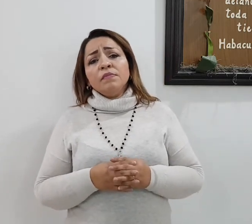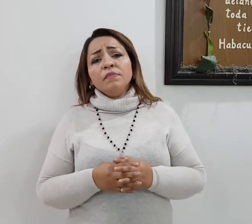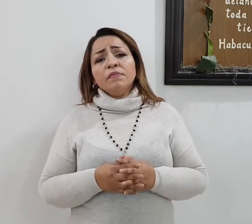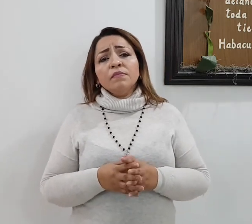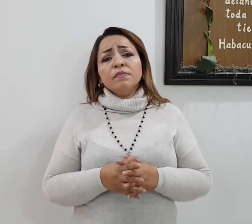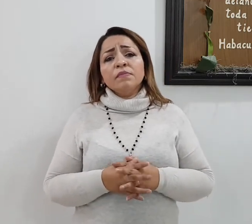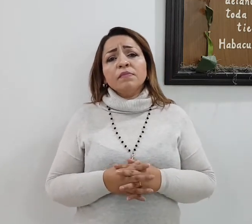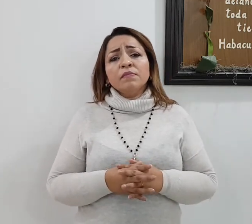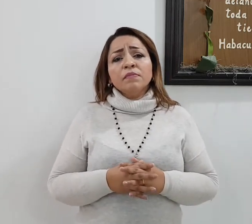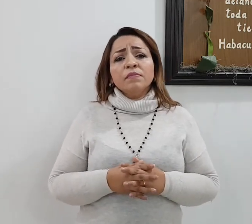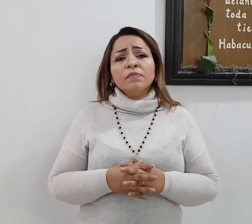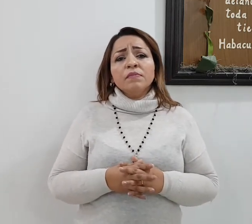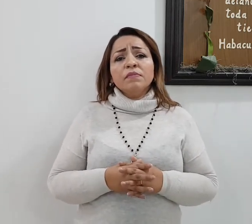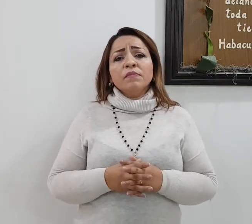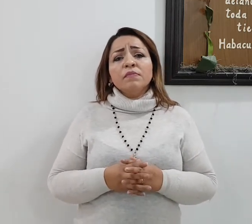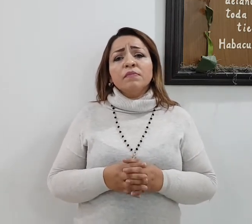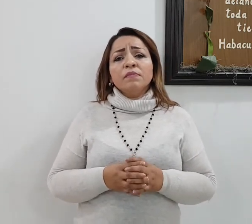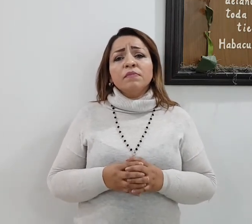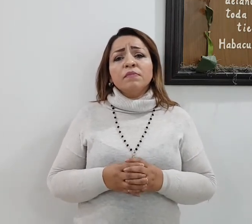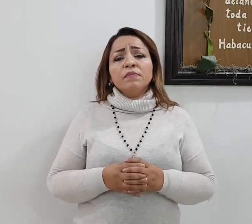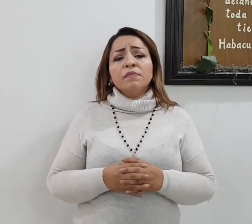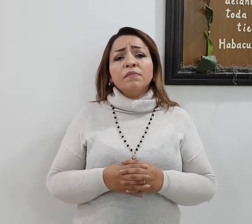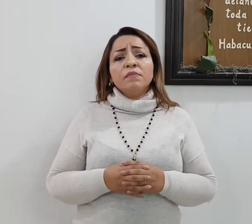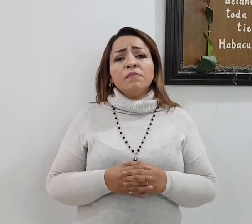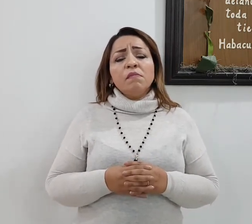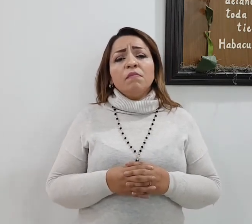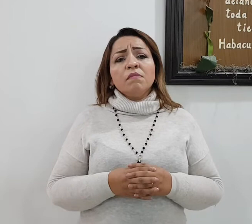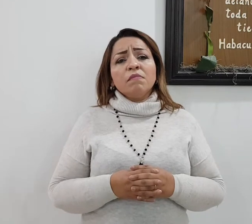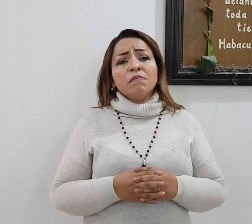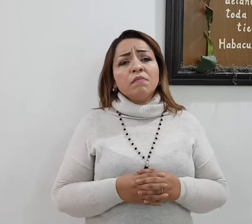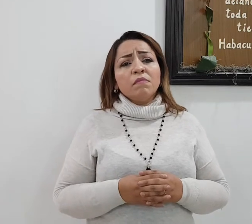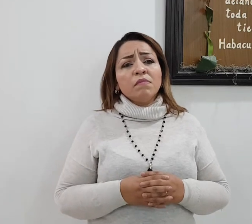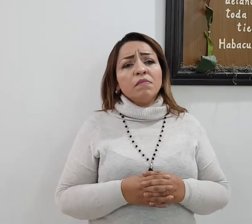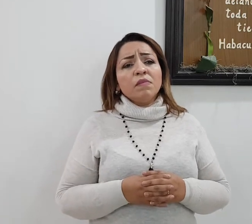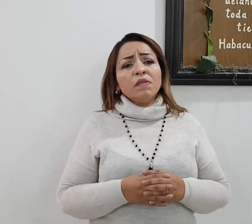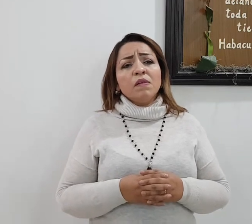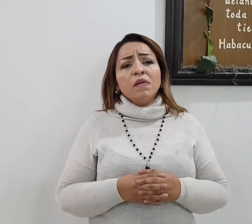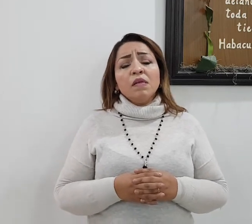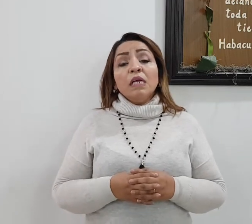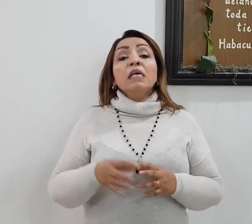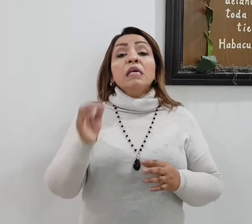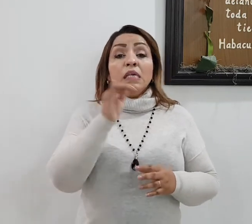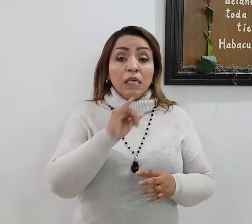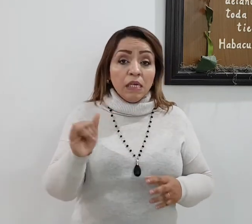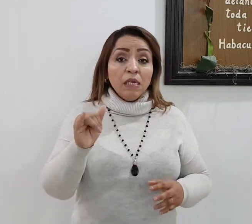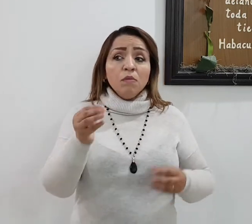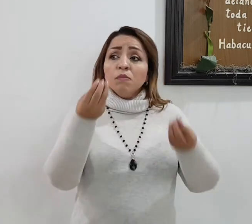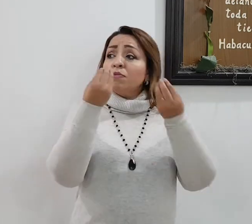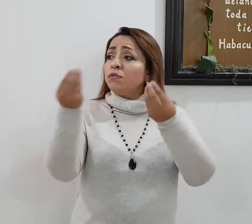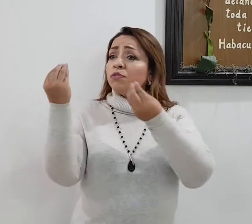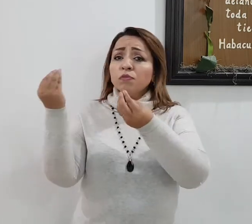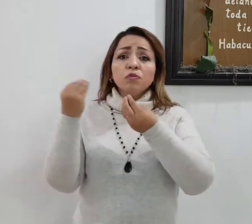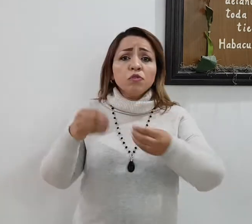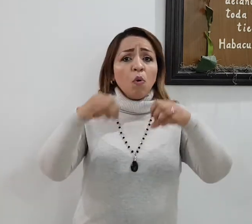excusa de no tengo tiempo para leer la Biblia. Si usted tiene tiempo para redes sociales, es porque no quiere hacer tiempo para leer la